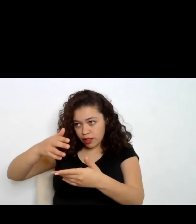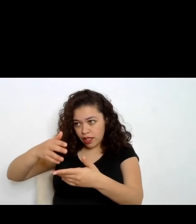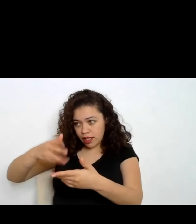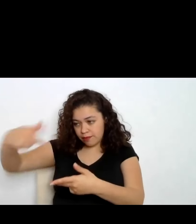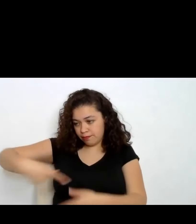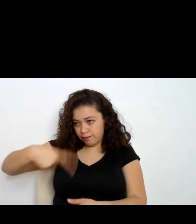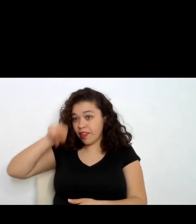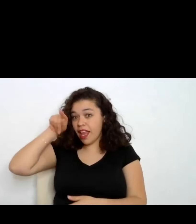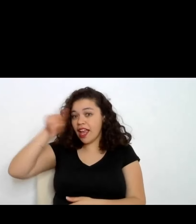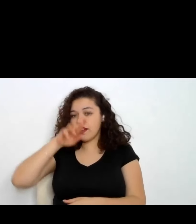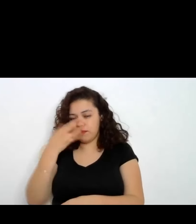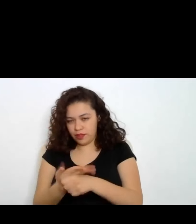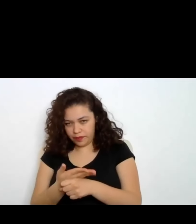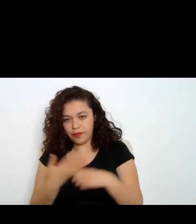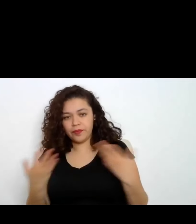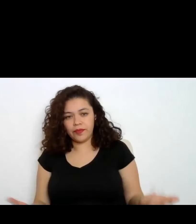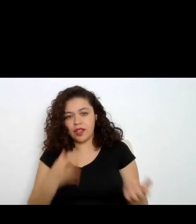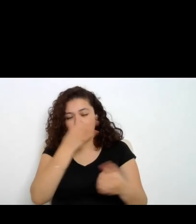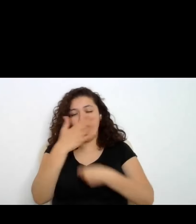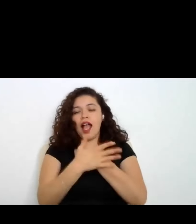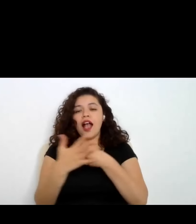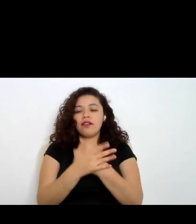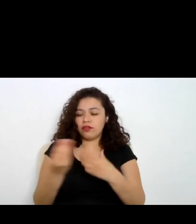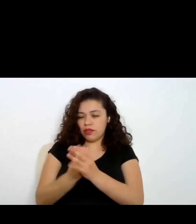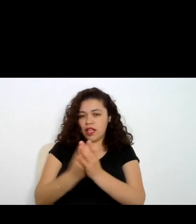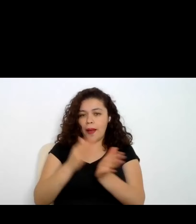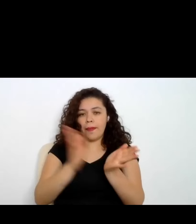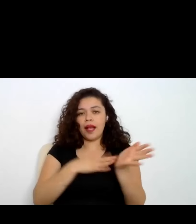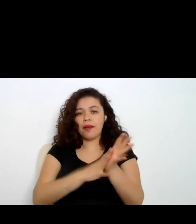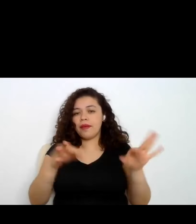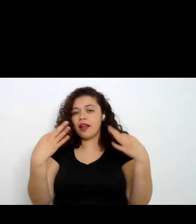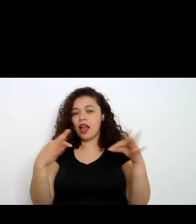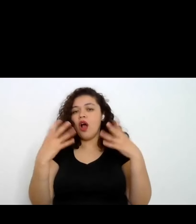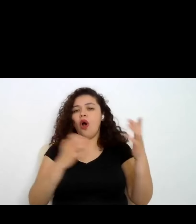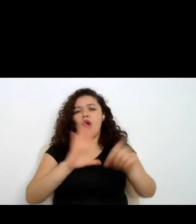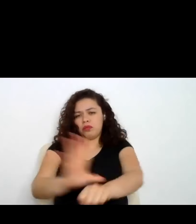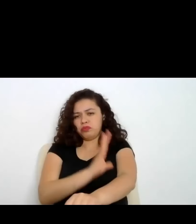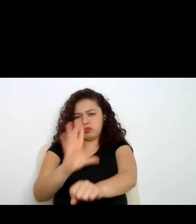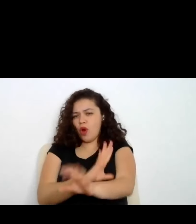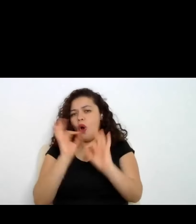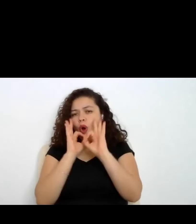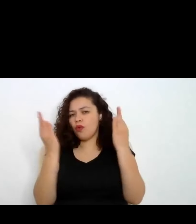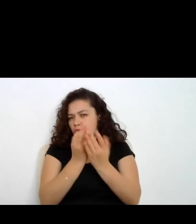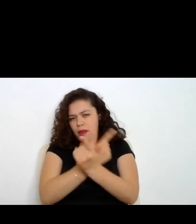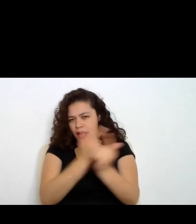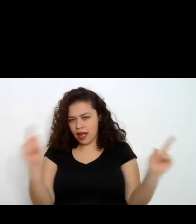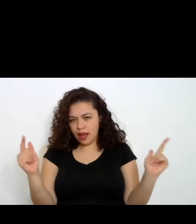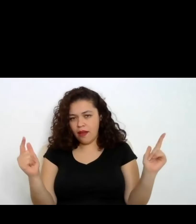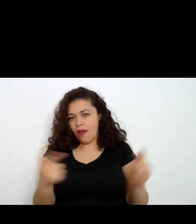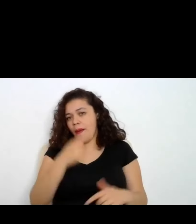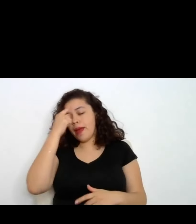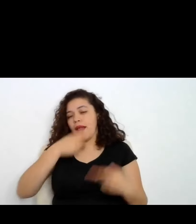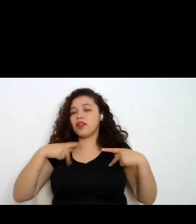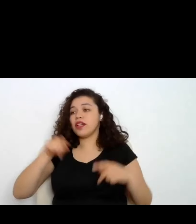de privacidad, pues es el documento físico o electrónico o en cualquier otro formato que el